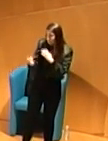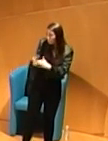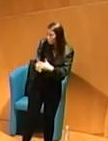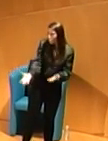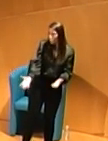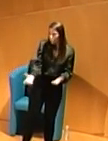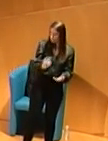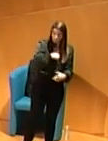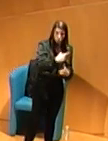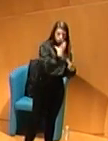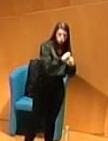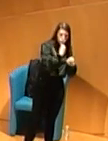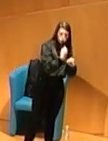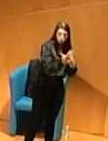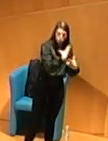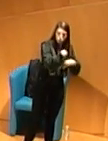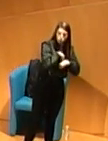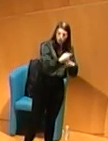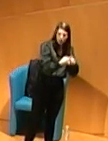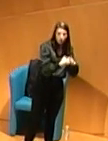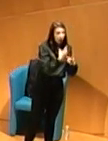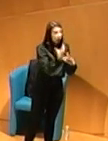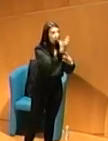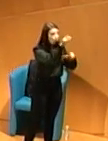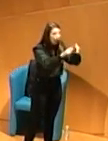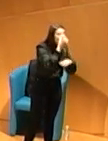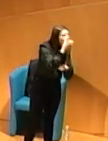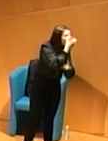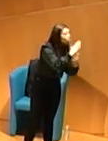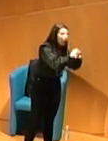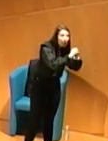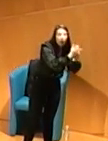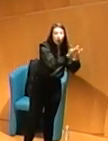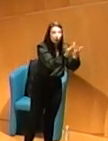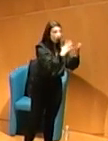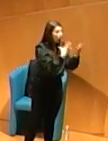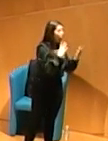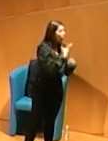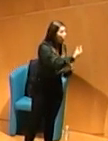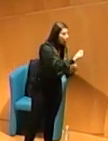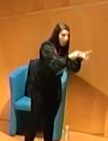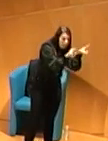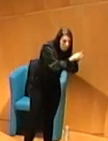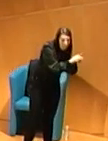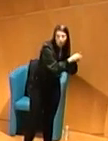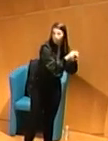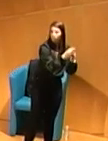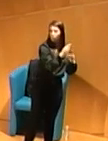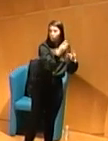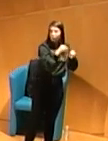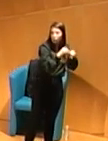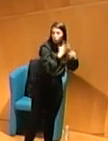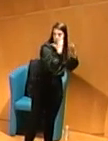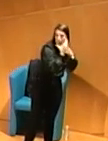on apprend beaucoup de choses. Et puis, d'écouter les autres, j'ai des amis, machin, oui, qui ont des enfants, qui ont des troubles psychiques. Certains